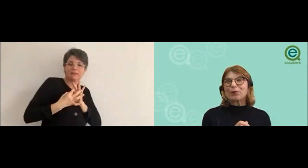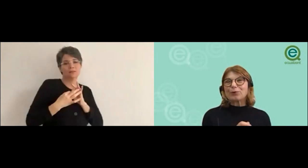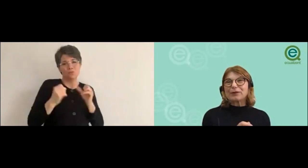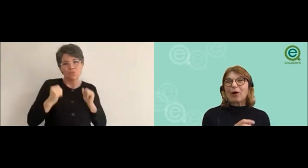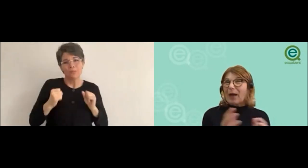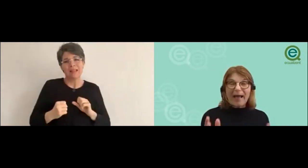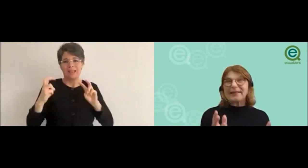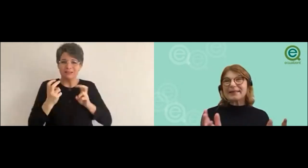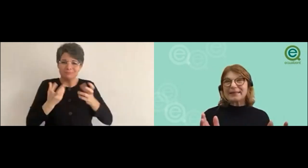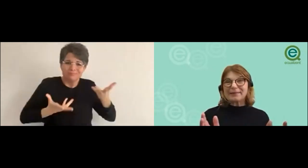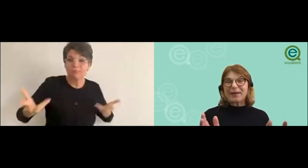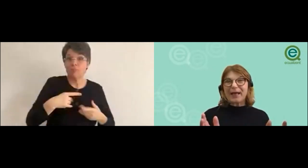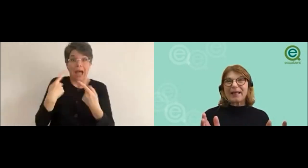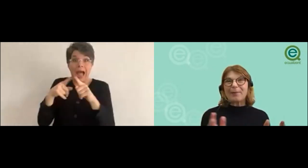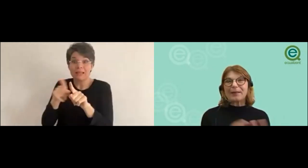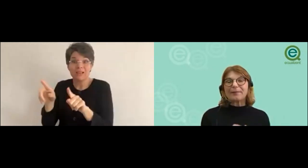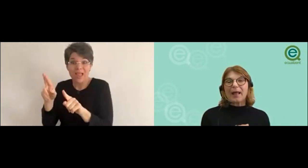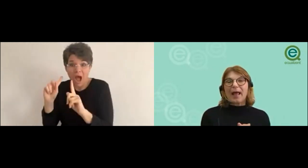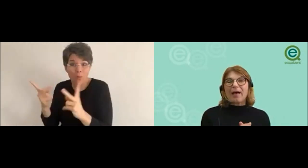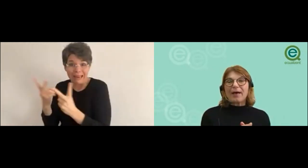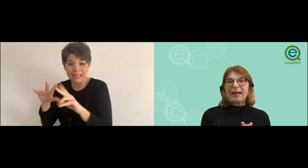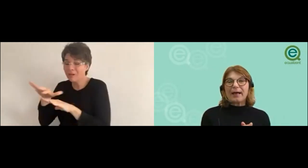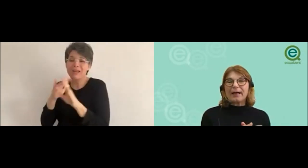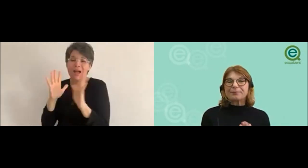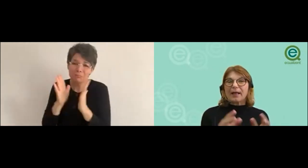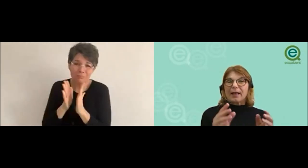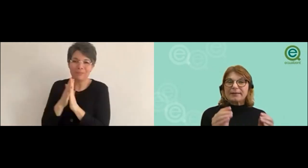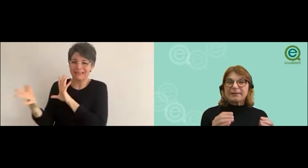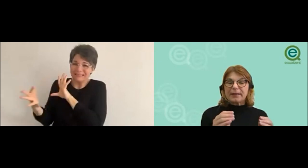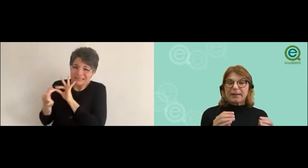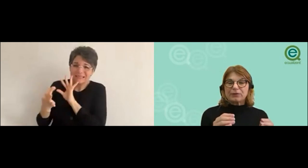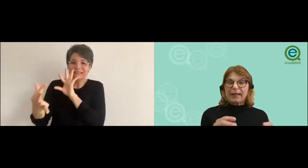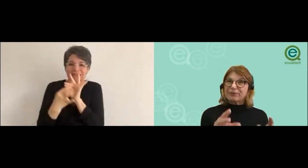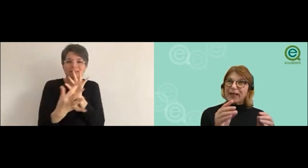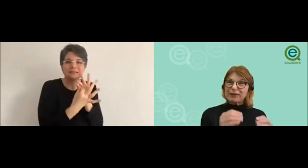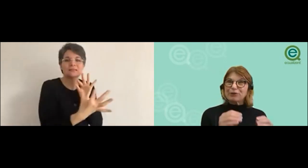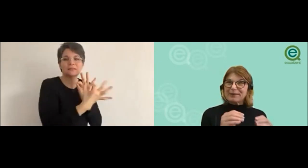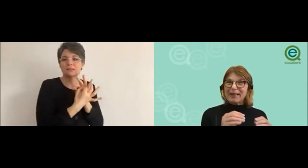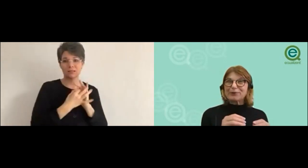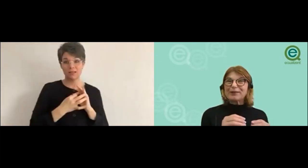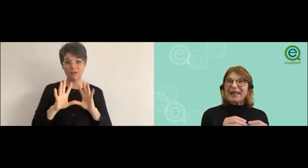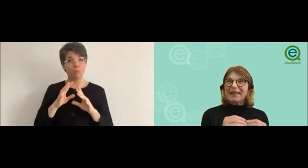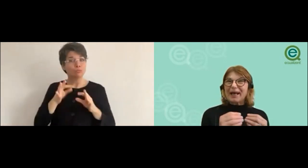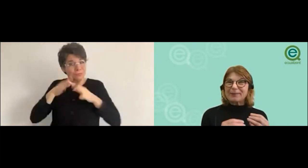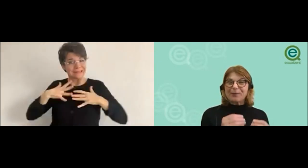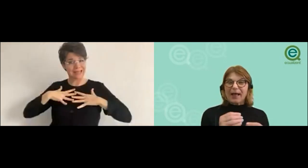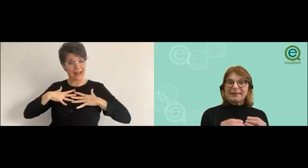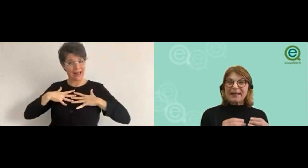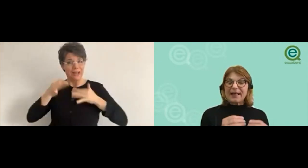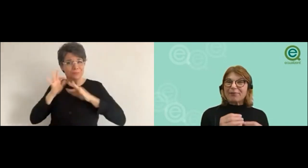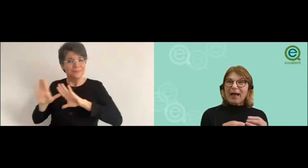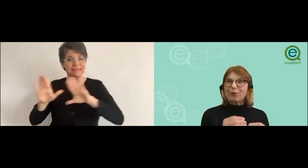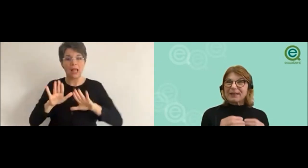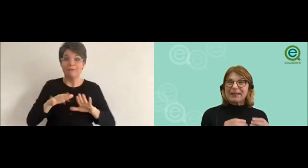zusammenzusetzen und alle anderen, die in diesem Bereich arbeiten, weil es ist etwas ganz Spezielles und jeder hat